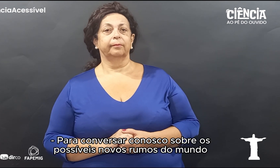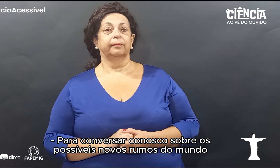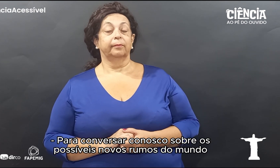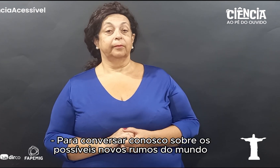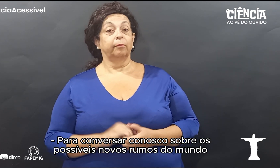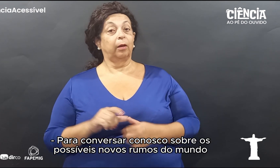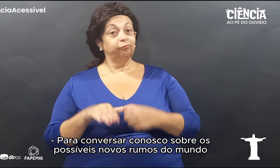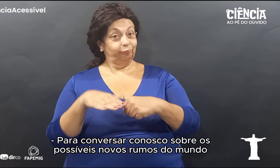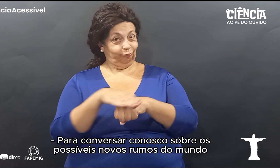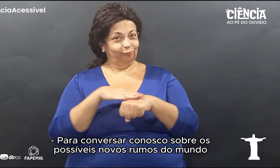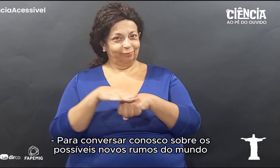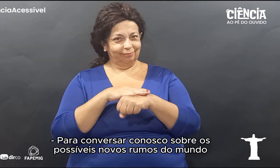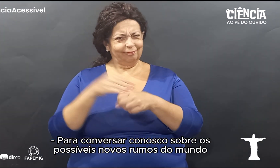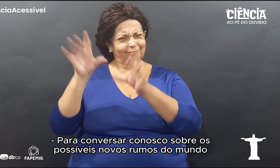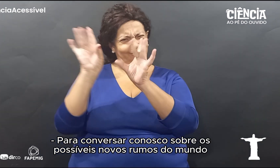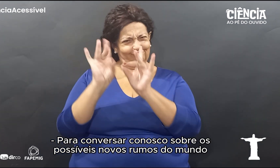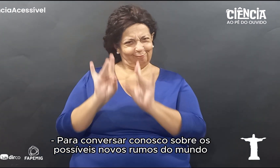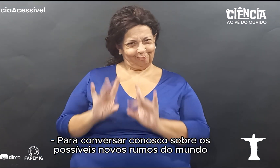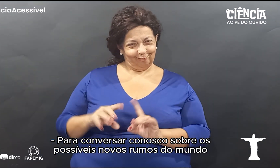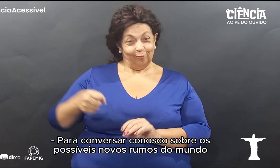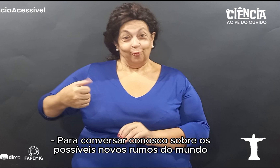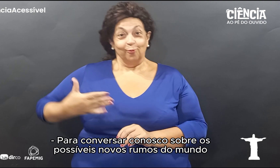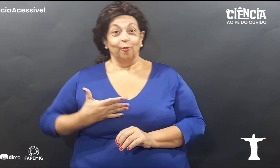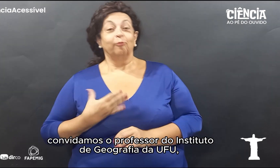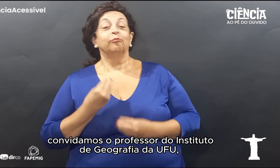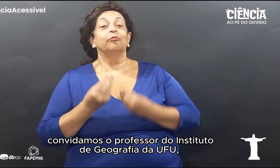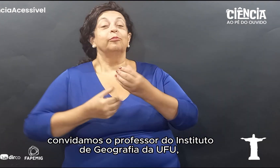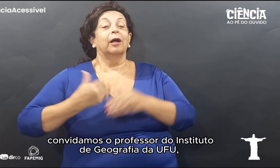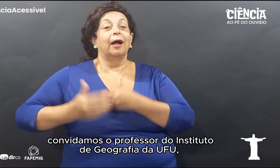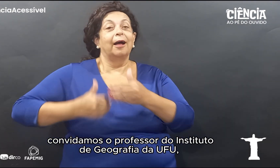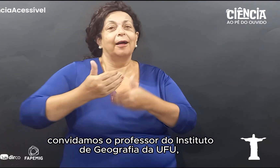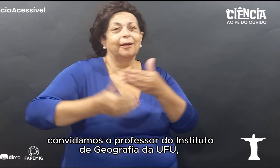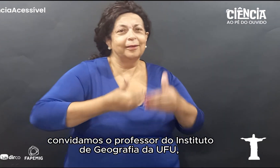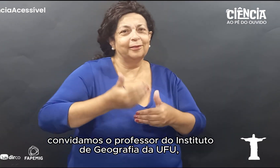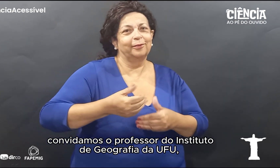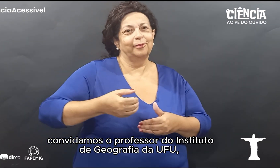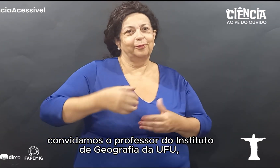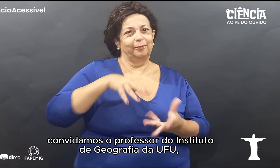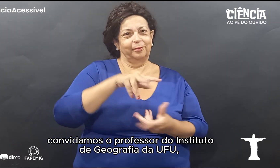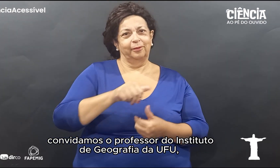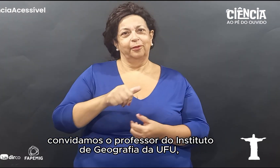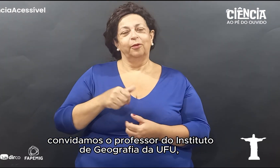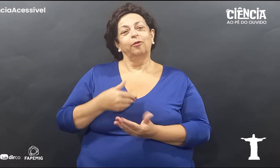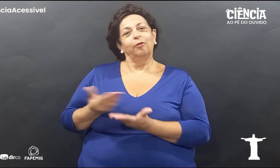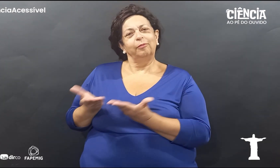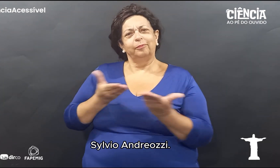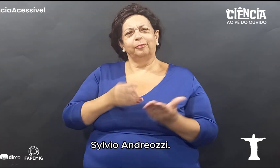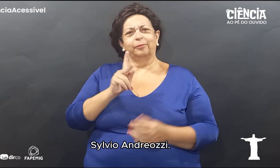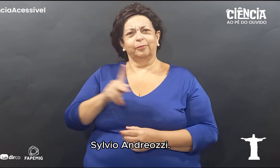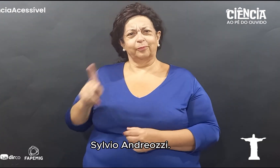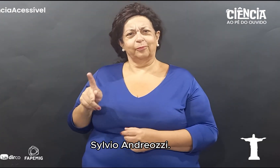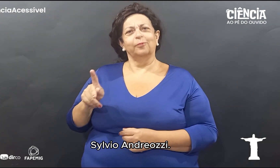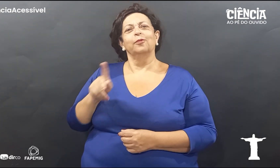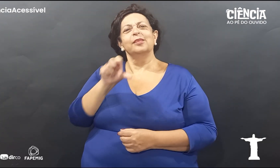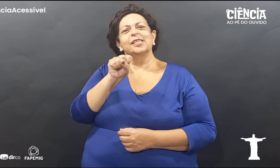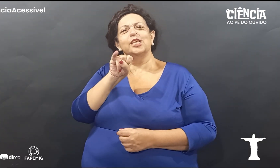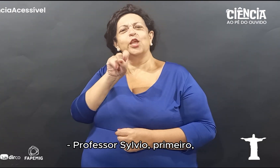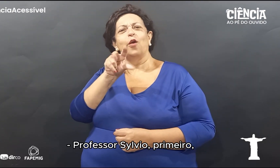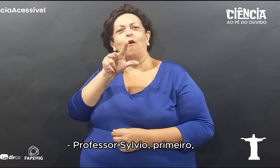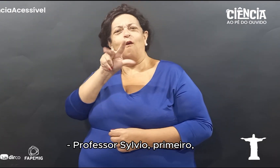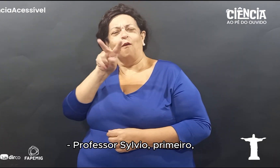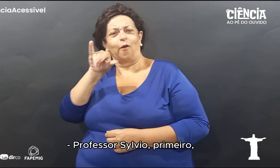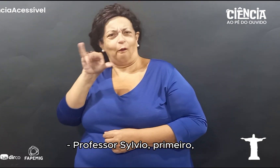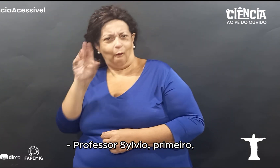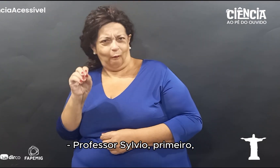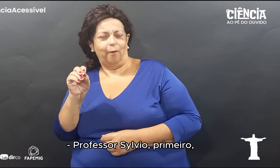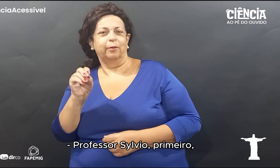Para conversar conosco sobre os possíveis novos rumos do mundo, convidamos o professor do Instituto de Geografia da UFO, Silvio Andreozzi.